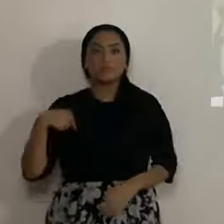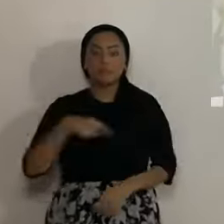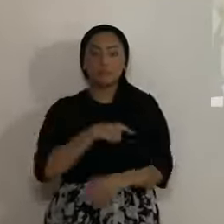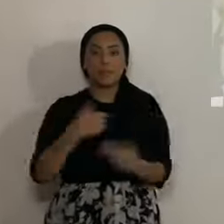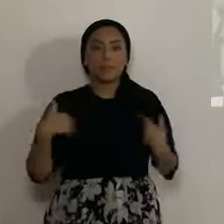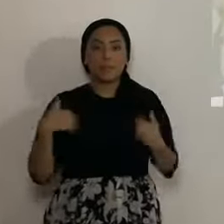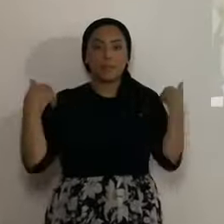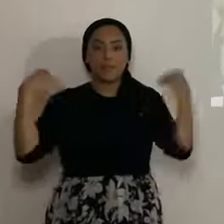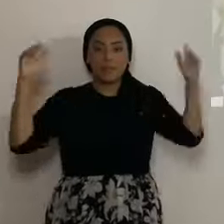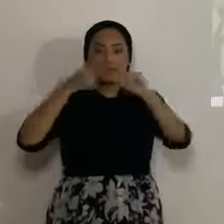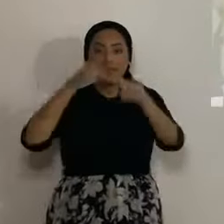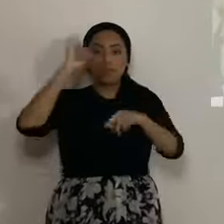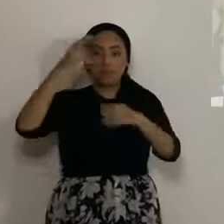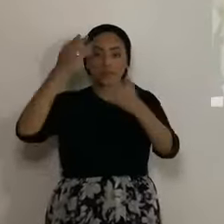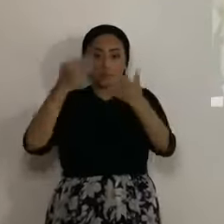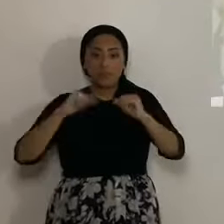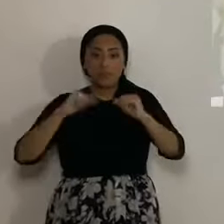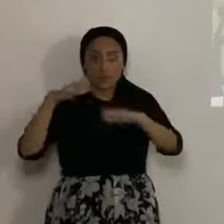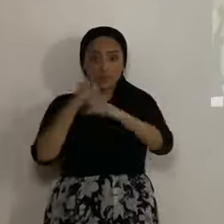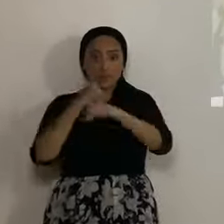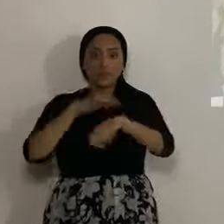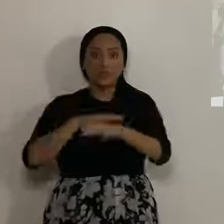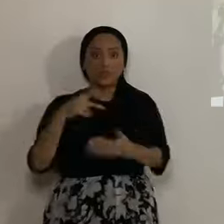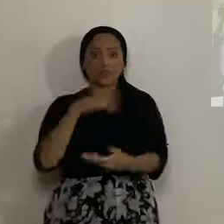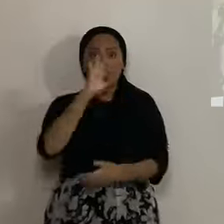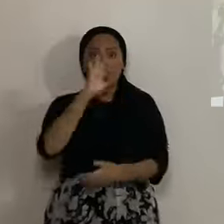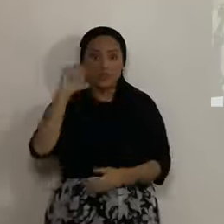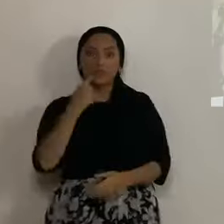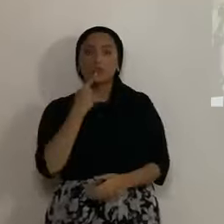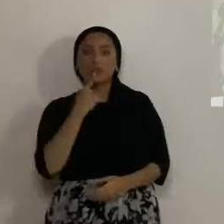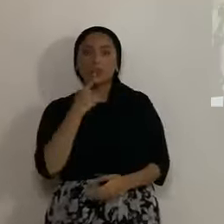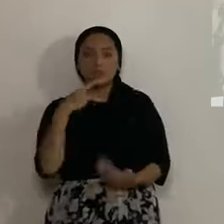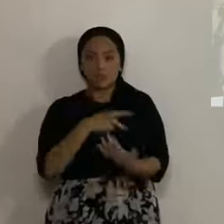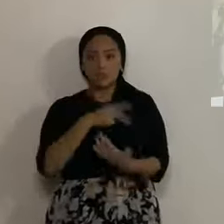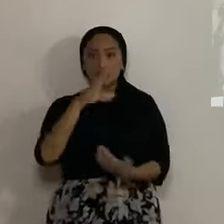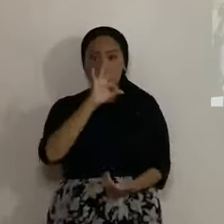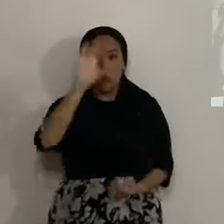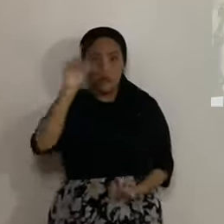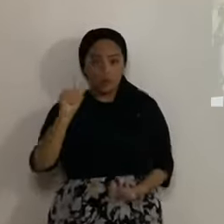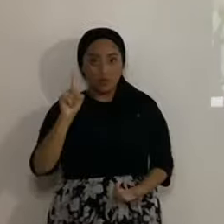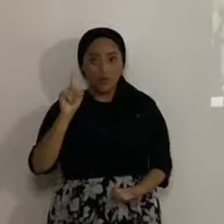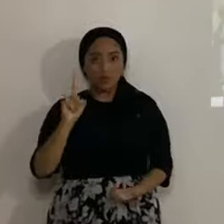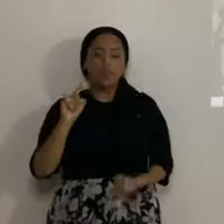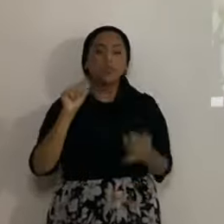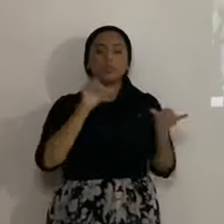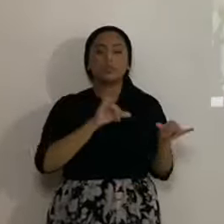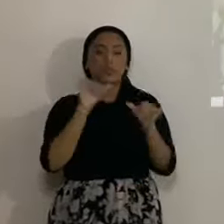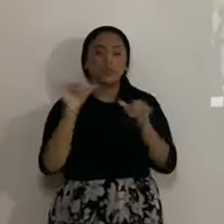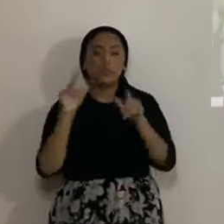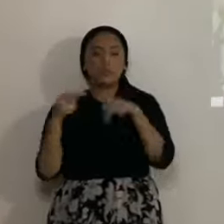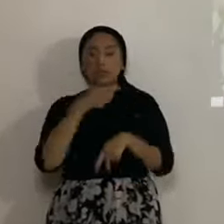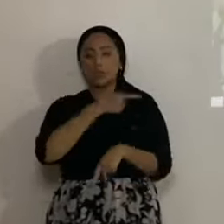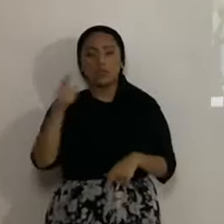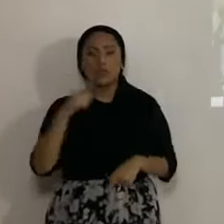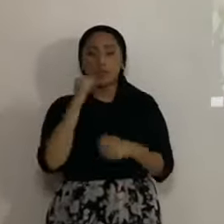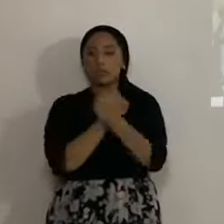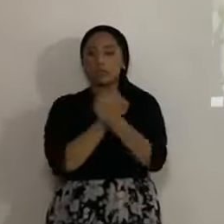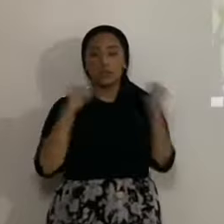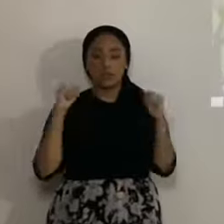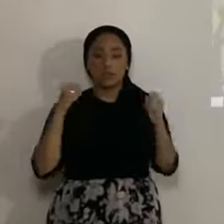ángeles de Yahweh que nos guardan, en el Salmo 91 lo dice, Salmo 91, así las gentes no salvas,